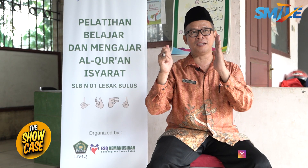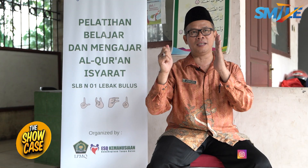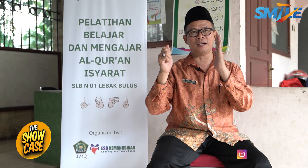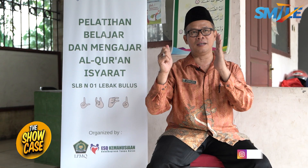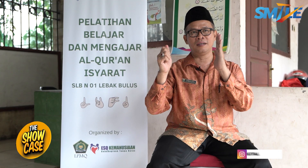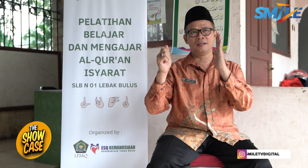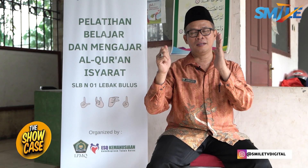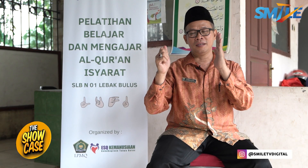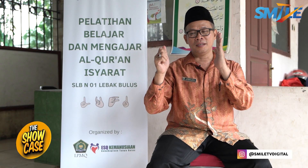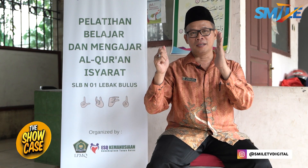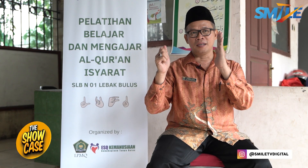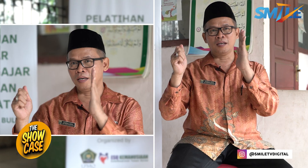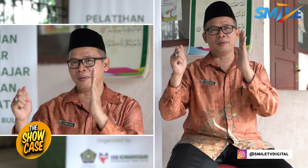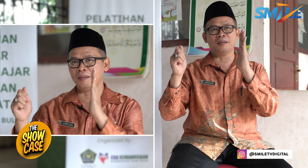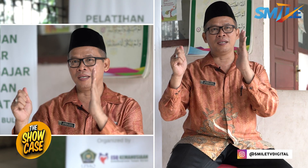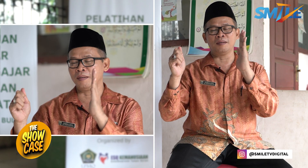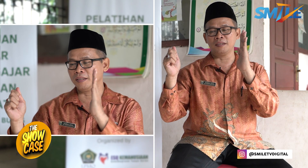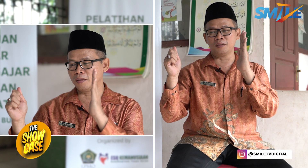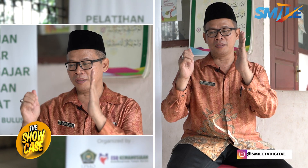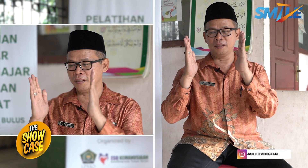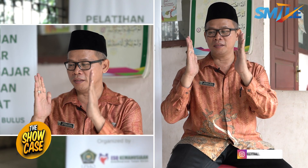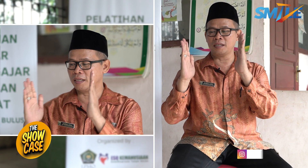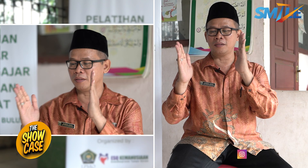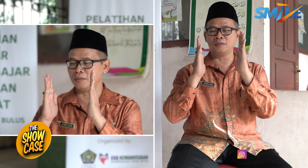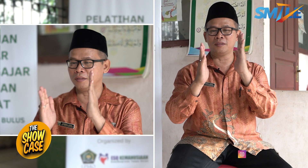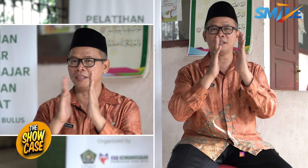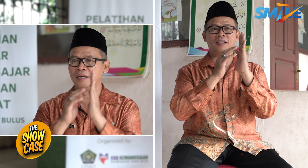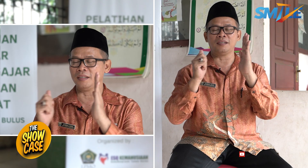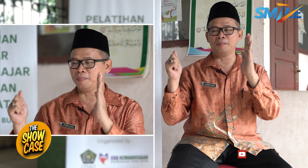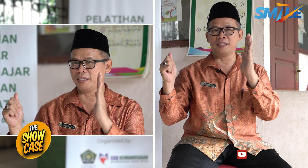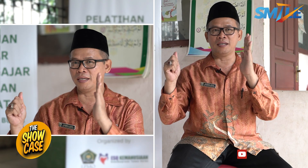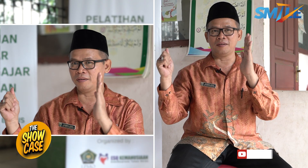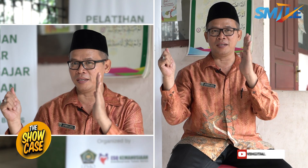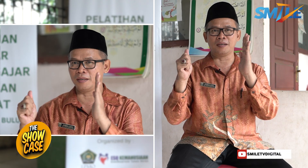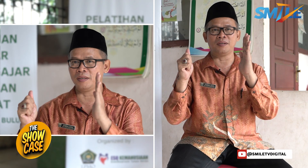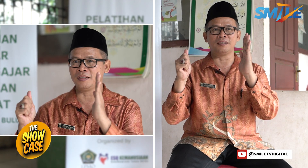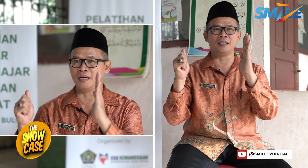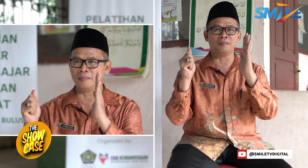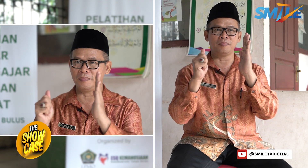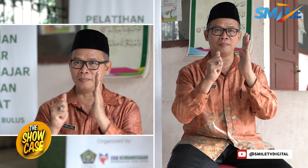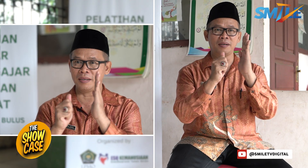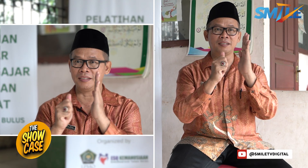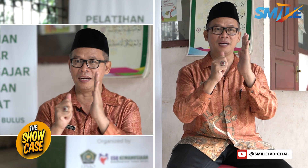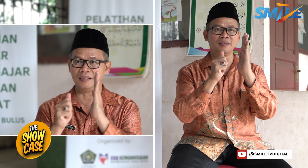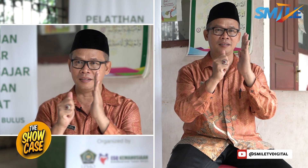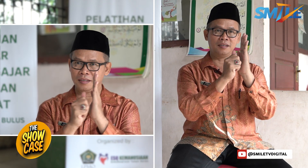kita. Kalau pendek biasa berarti cukup, jadi satu, itu tiga. Jadi pendek fathah biasa, panjang,